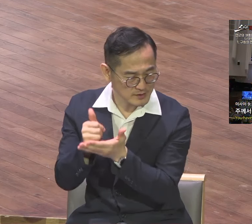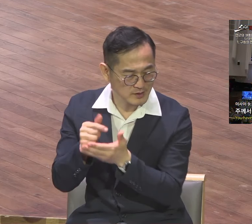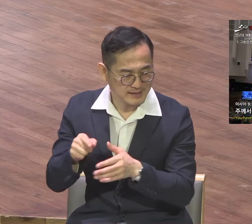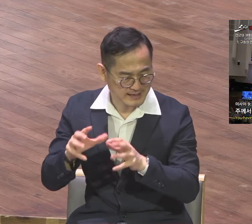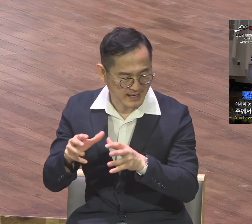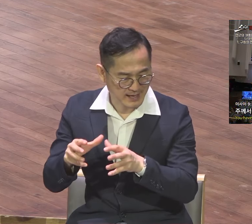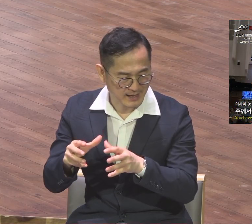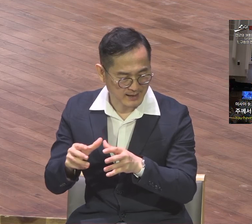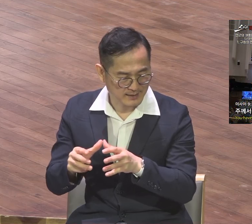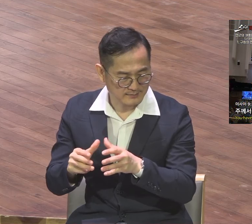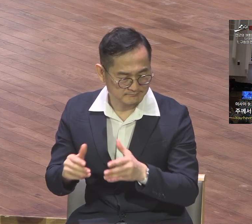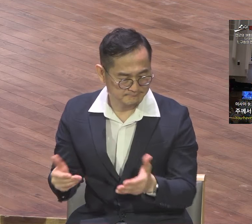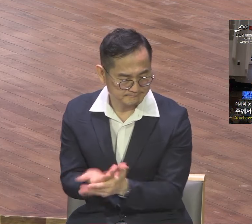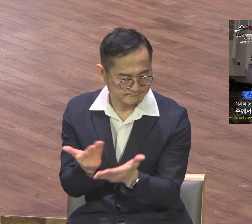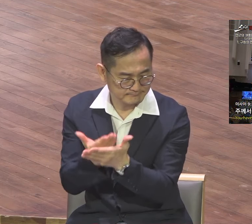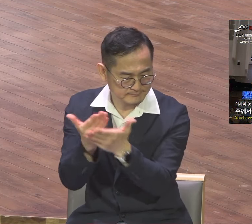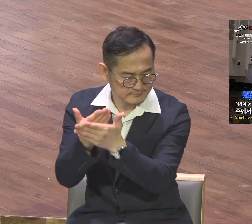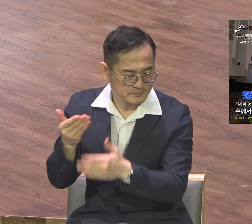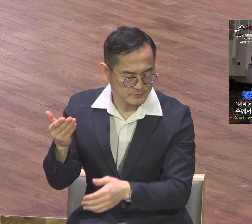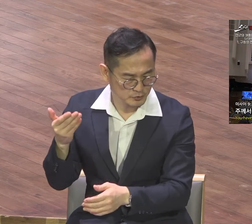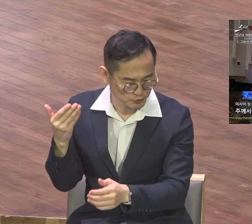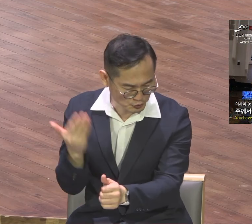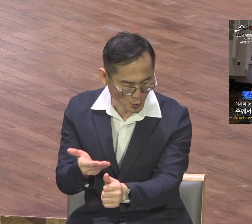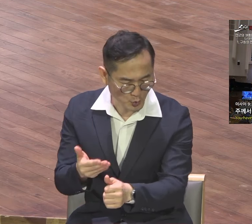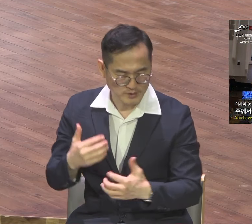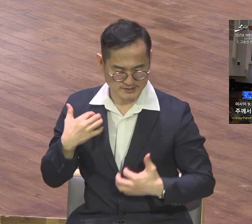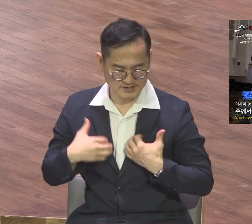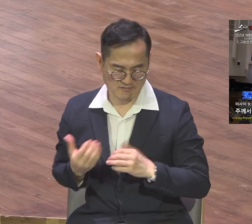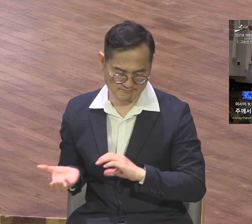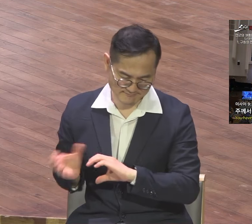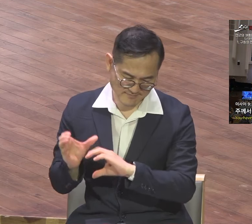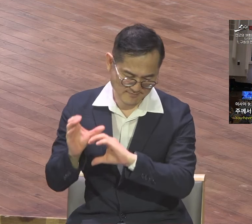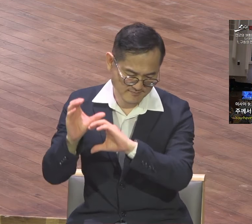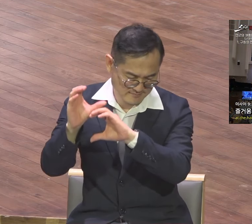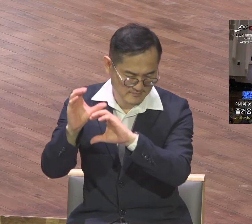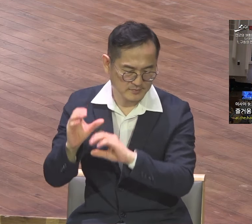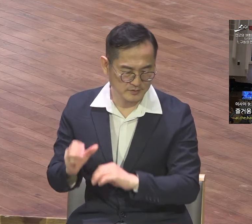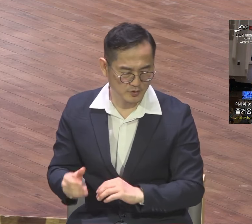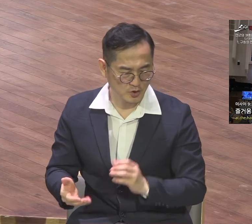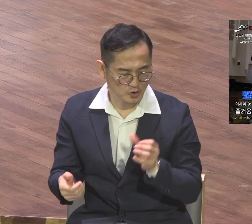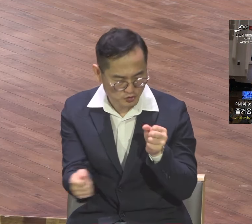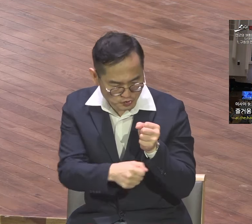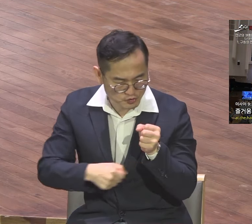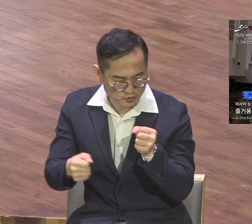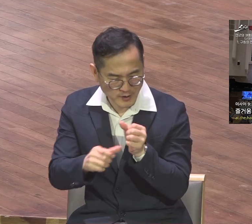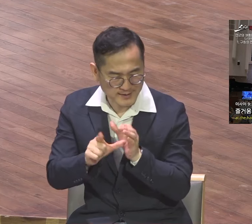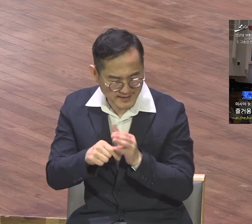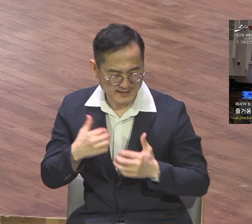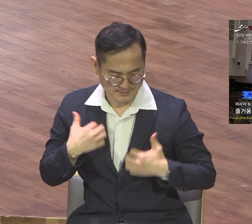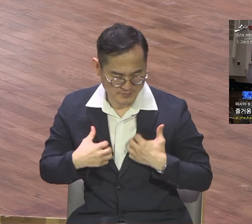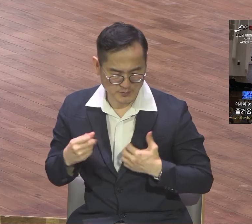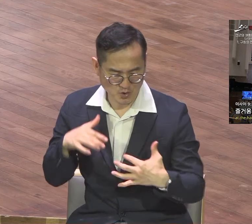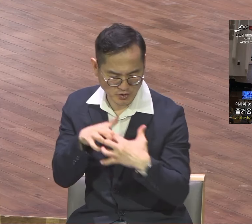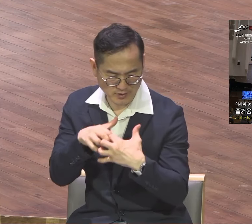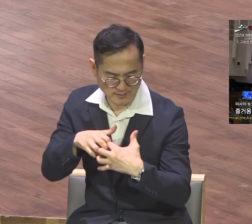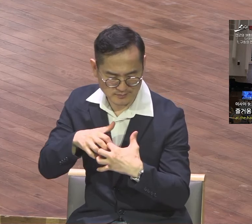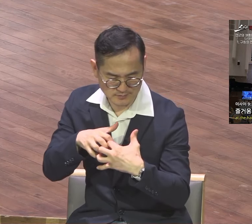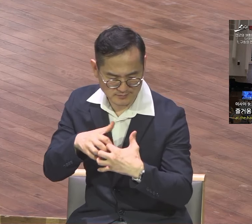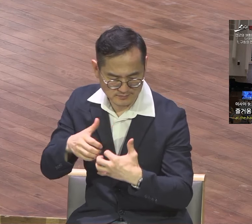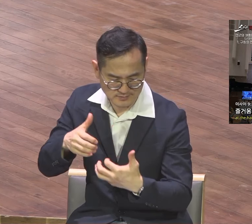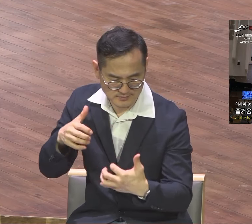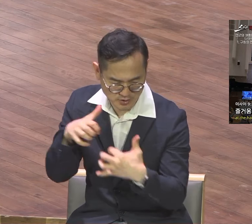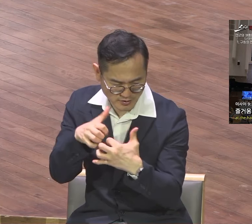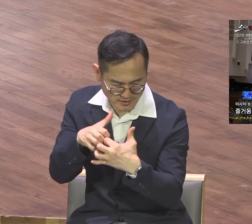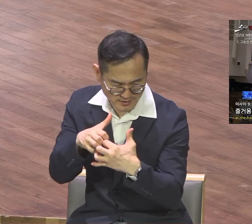이 나라를 장성하게 하시며 그 즐거움을 더하게 하셨으므로 추수하는 즐거움과 타치물을 나눌 때의